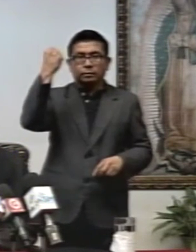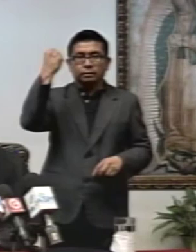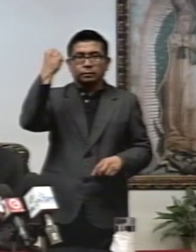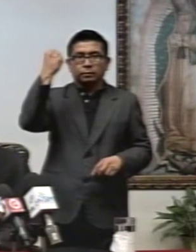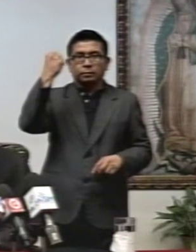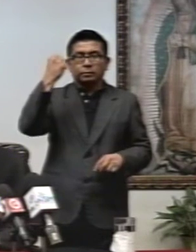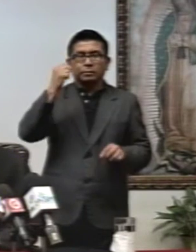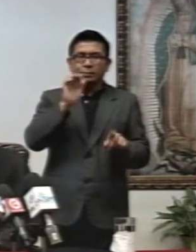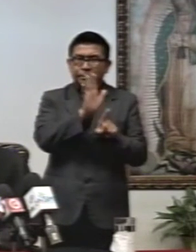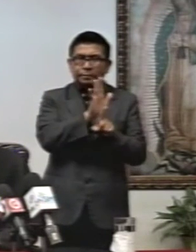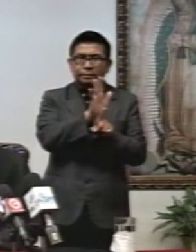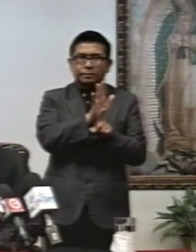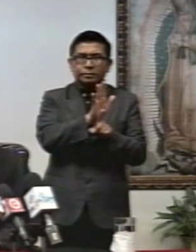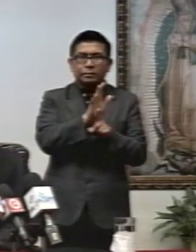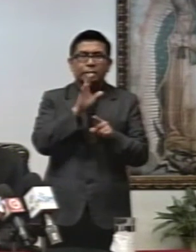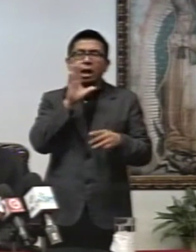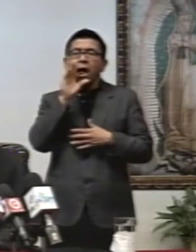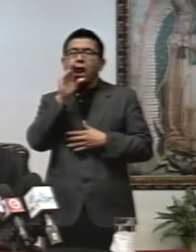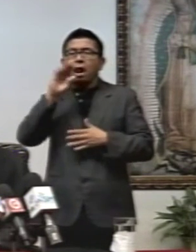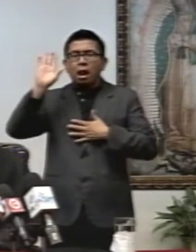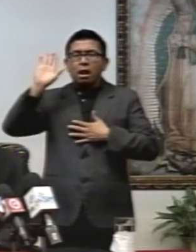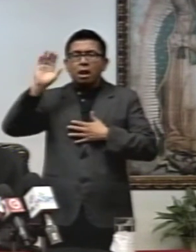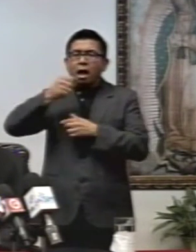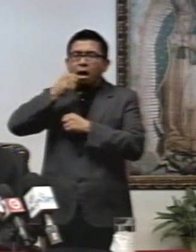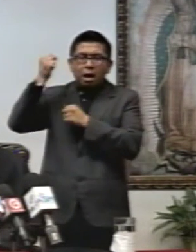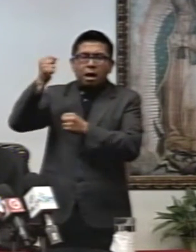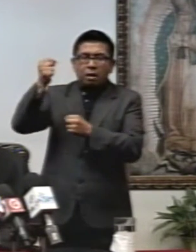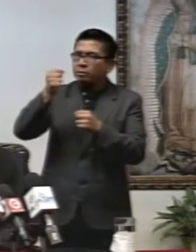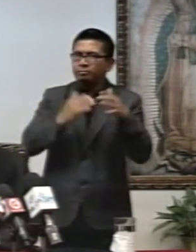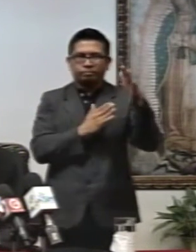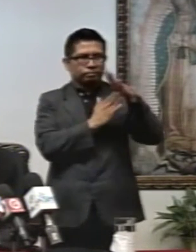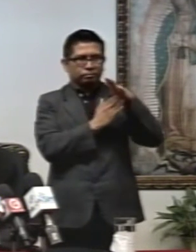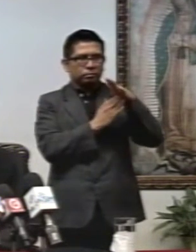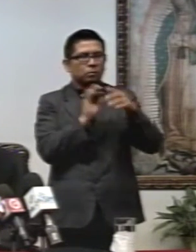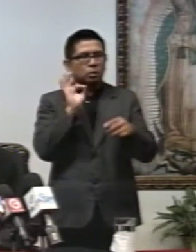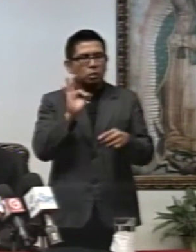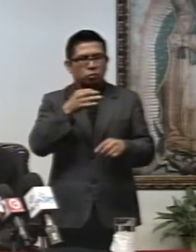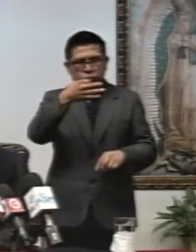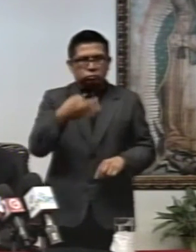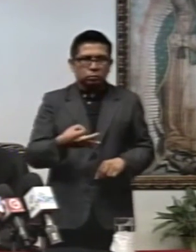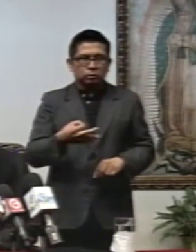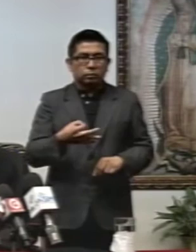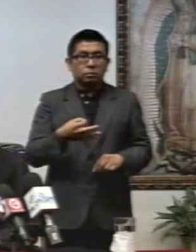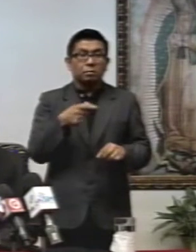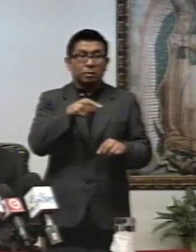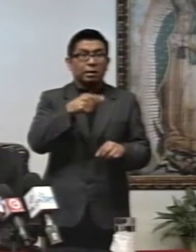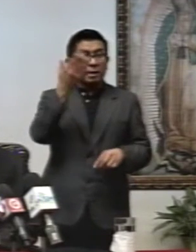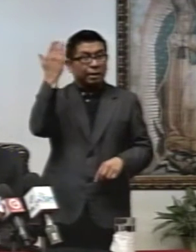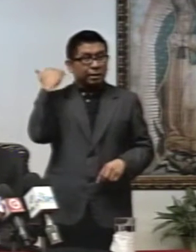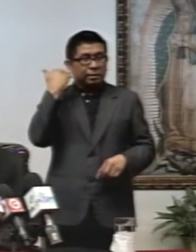haga todo lo contrario de lo que dijo en campaña. Y cuando ha hecho su discurso